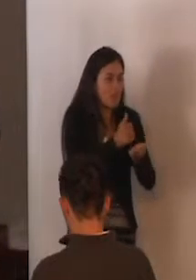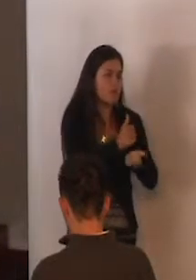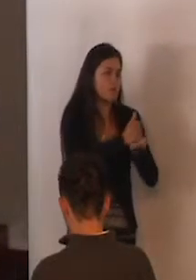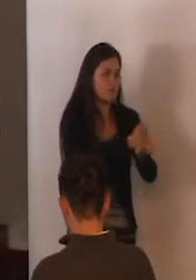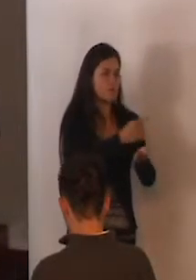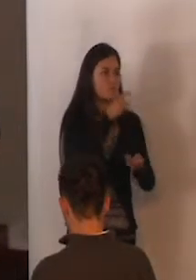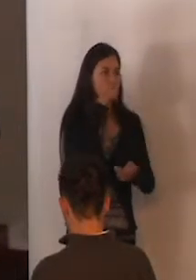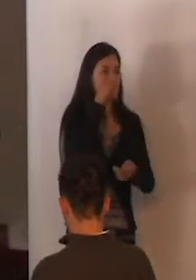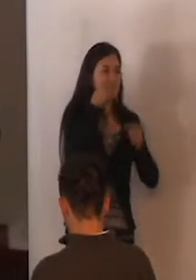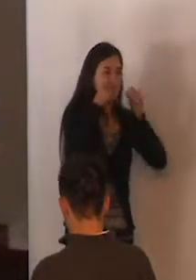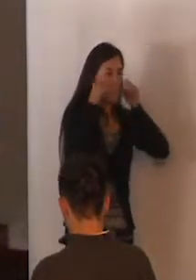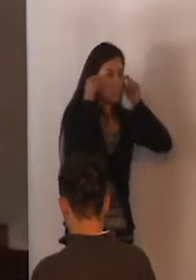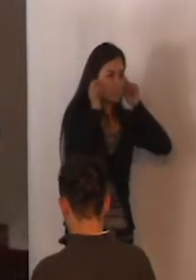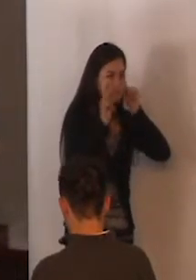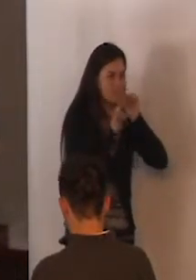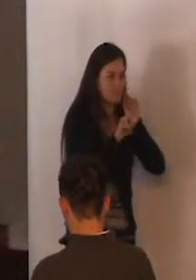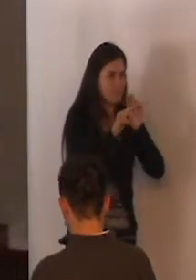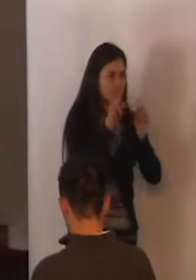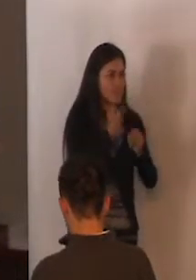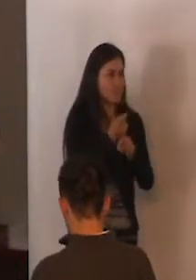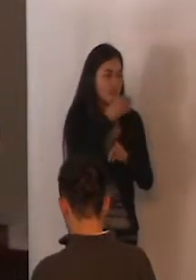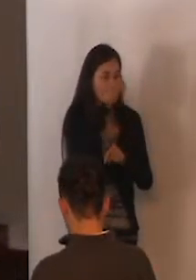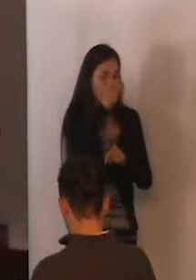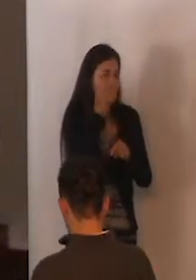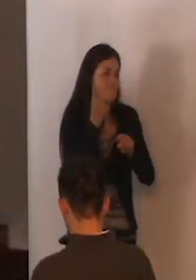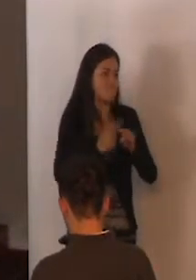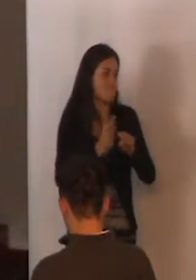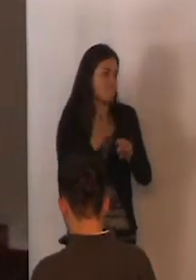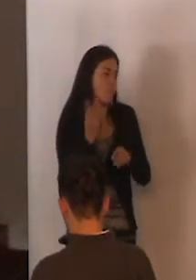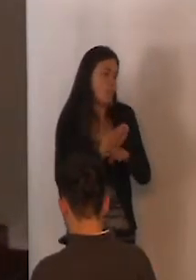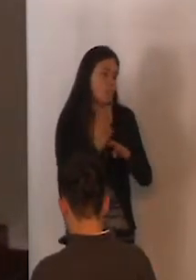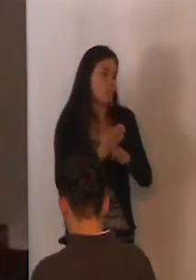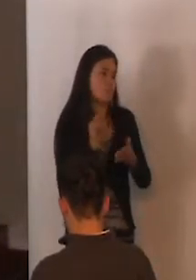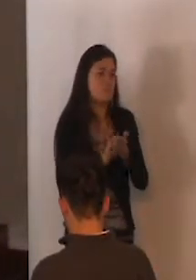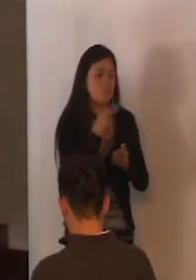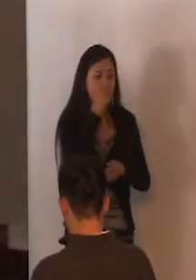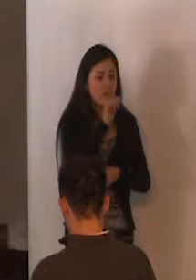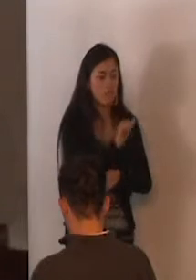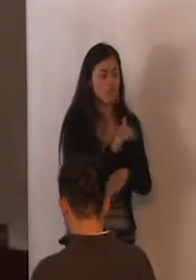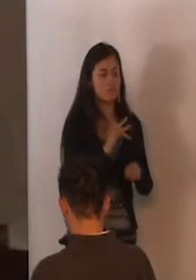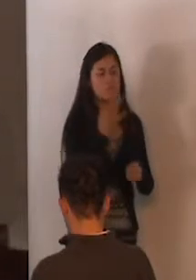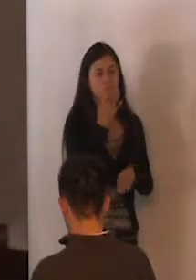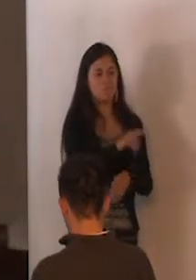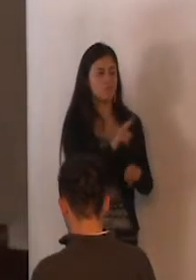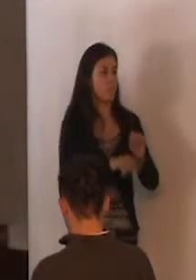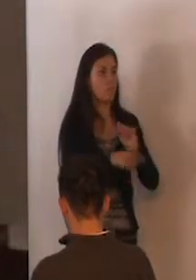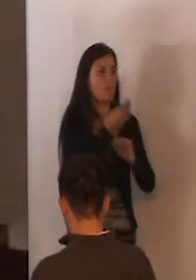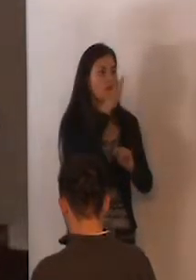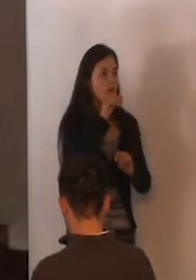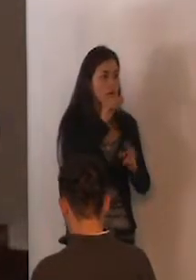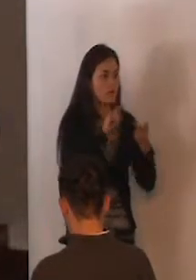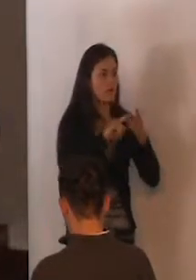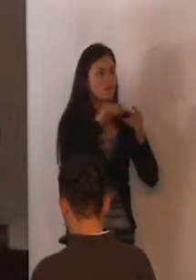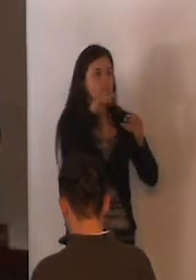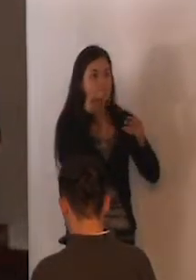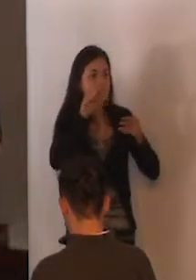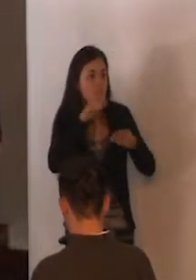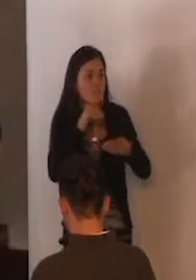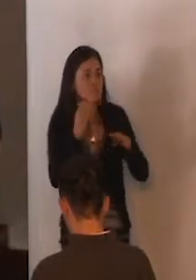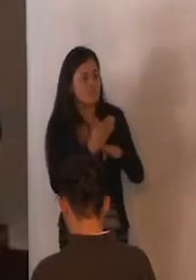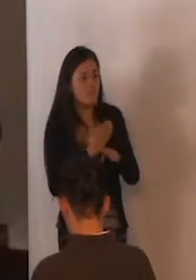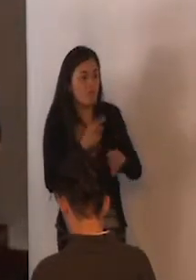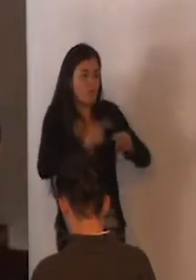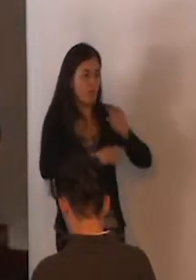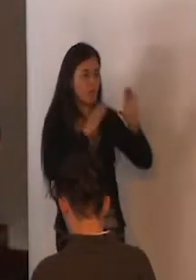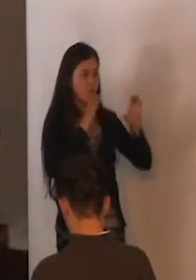Cualquier persona, igual como dijo el profe en el momento de la presentación, diría, como no habla, como no está haciendo sonidos, como no balbucea, me llevaría